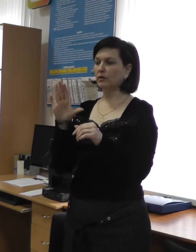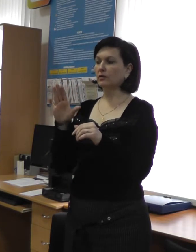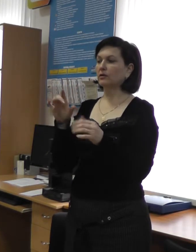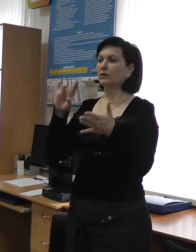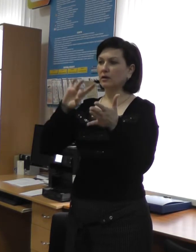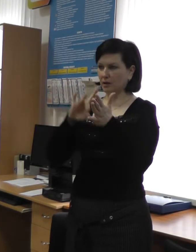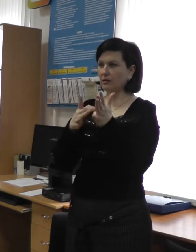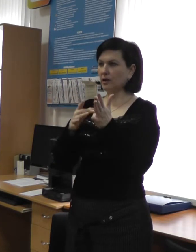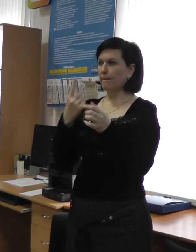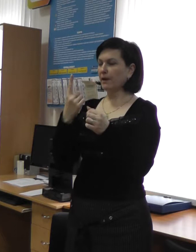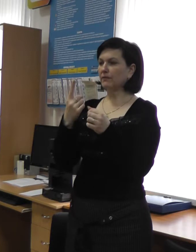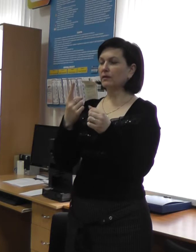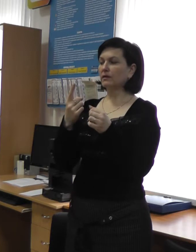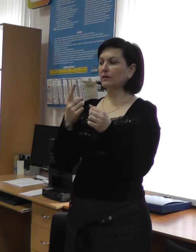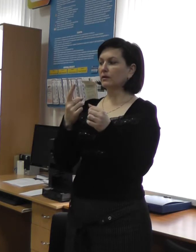энергии,